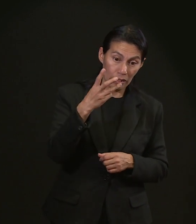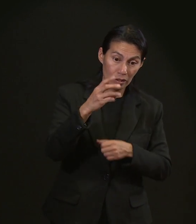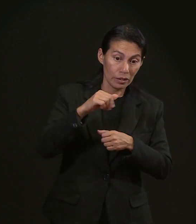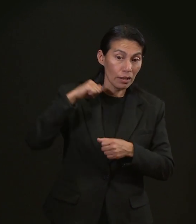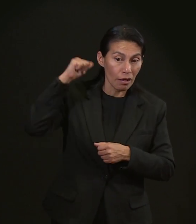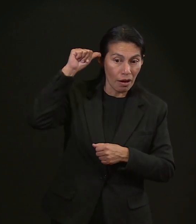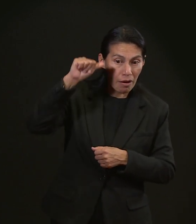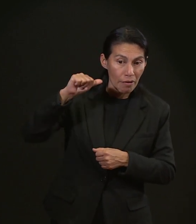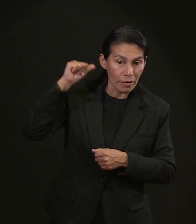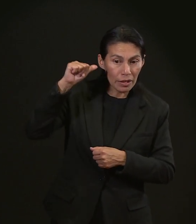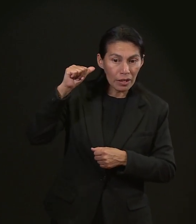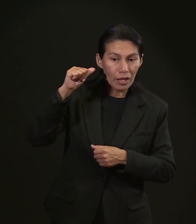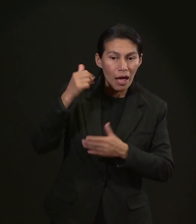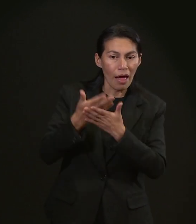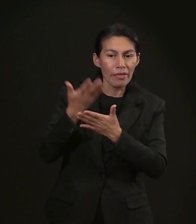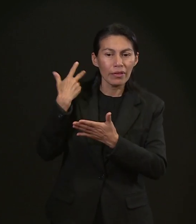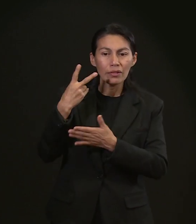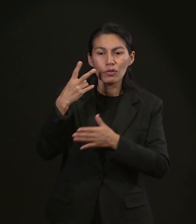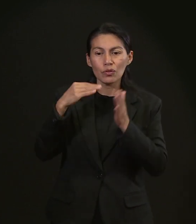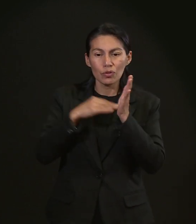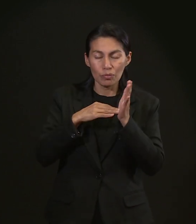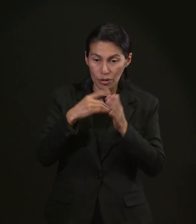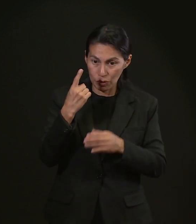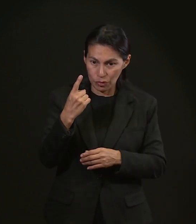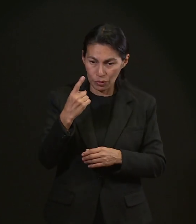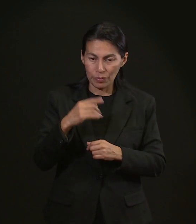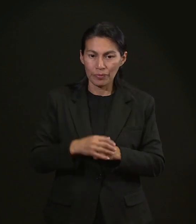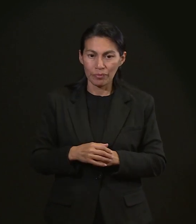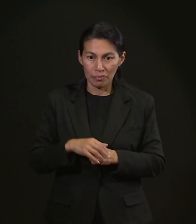3 de abril del año 2001